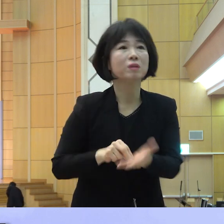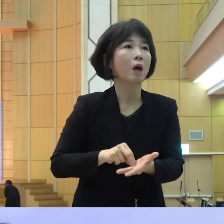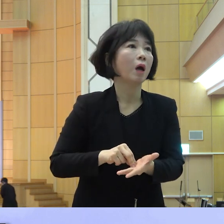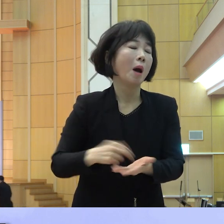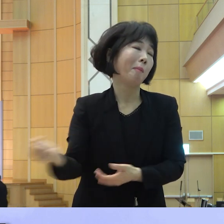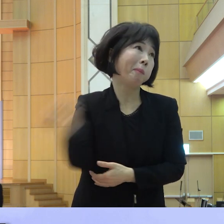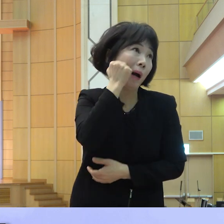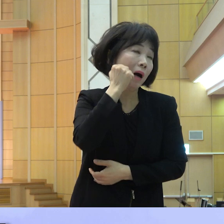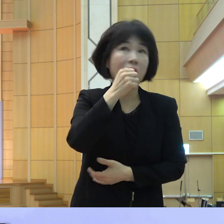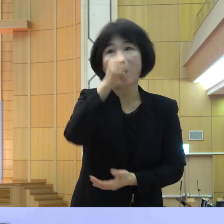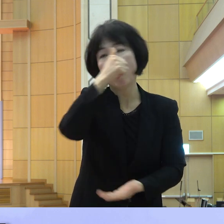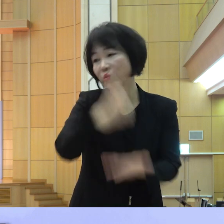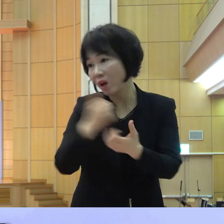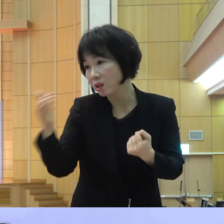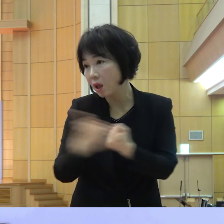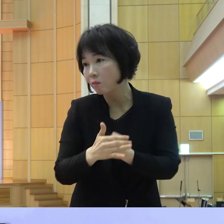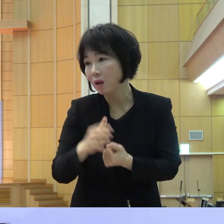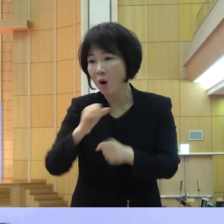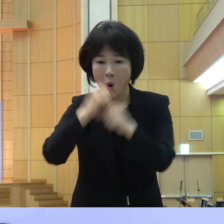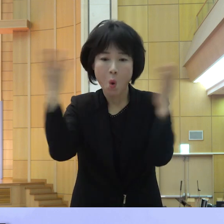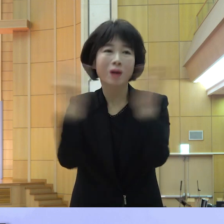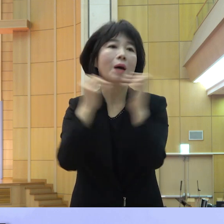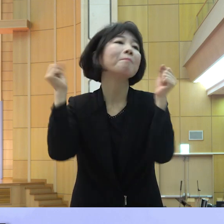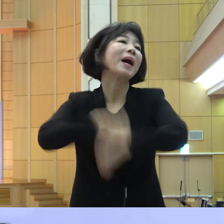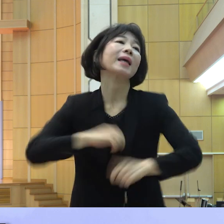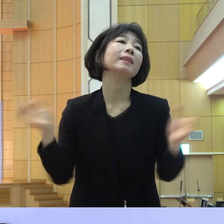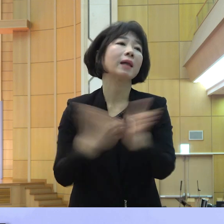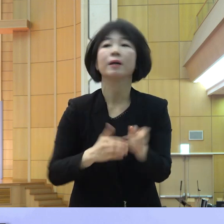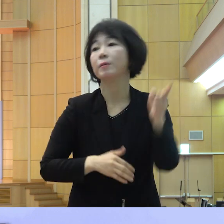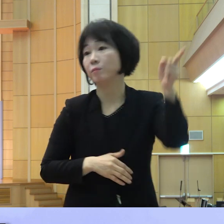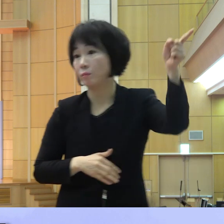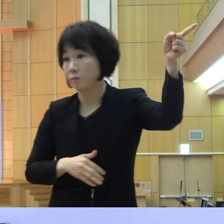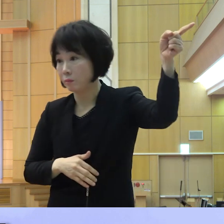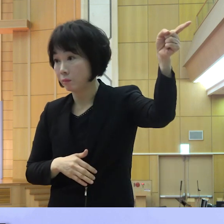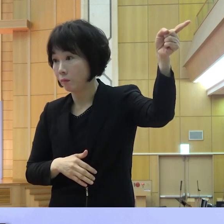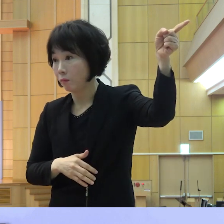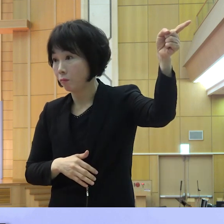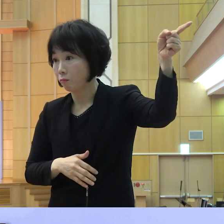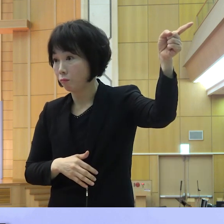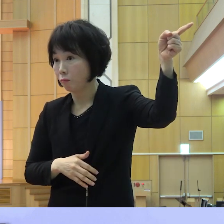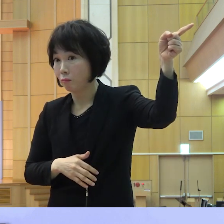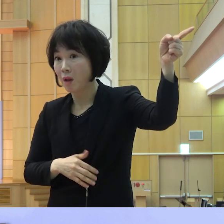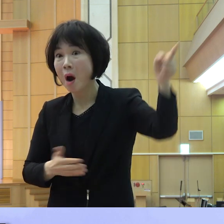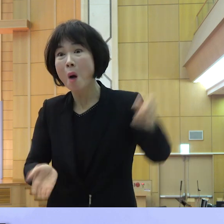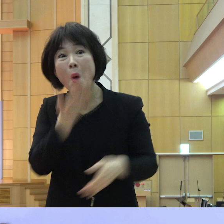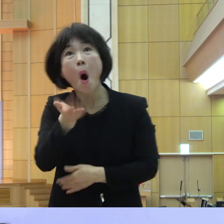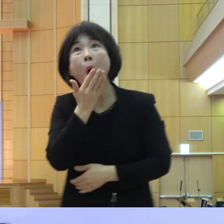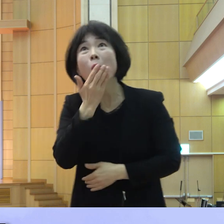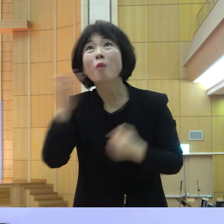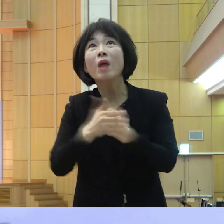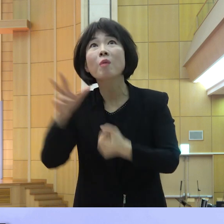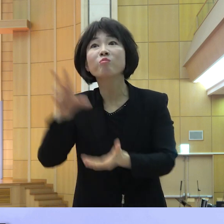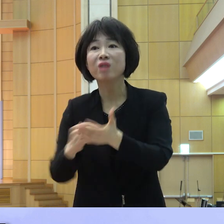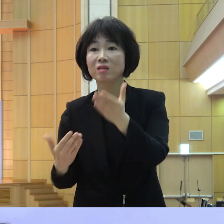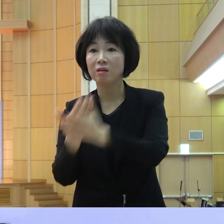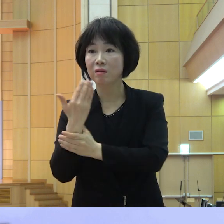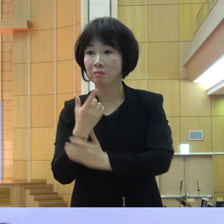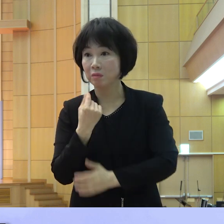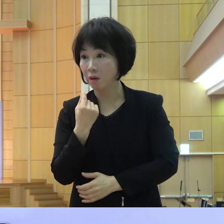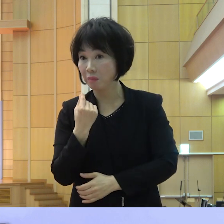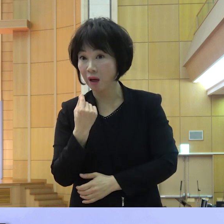문제라든지 한마디로 말해서 망하고 말았습니다. 먹는 것 때문에 문제가 생긴 겁니다.